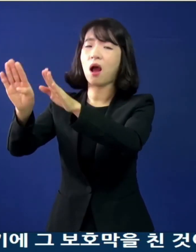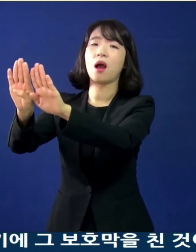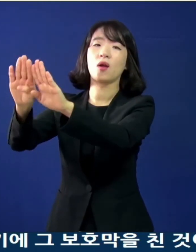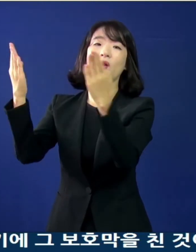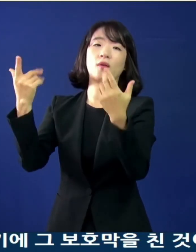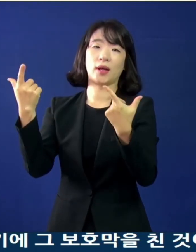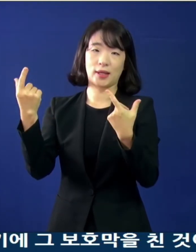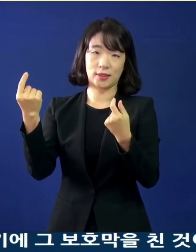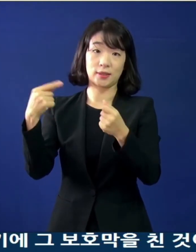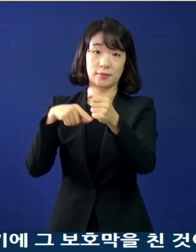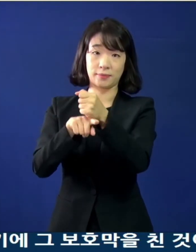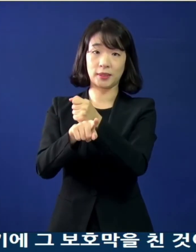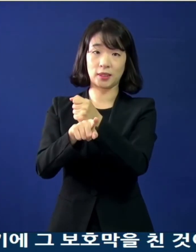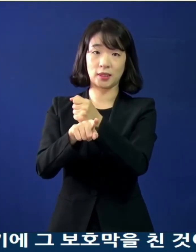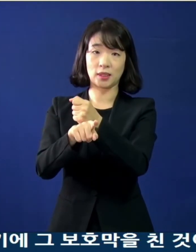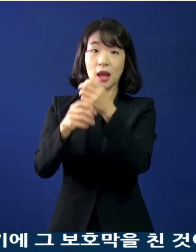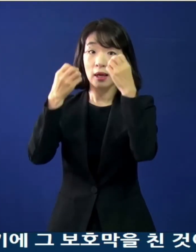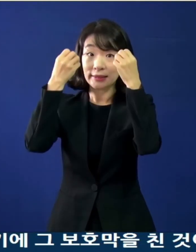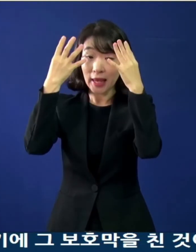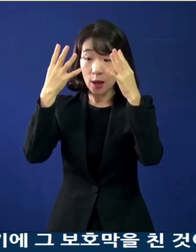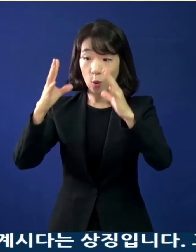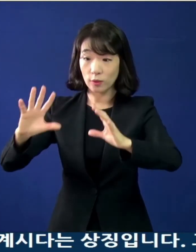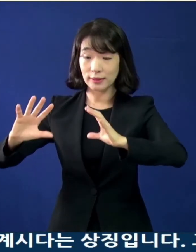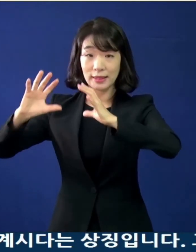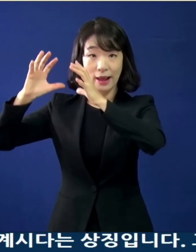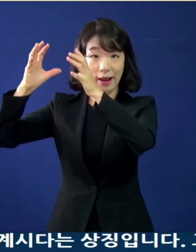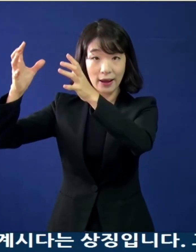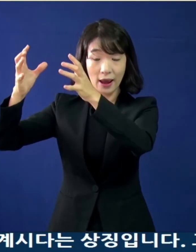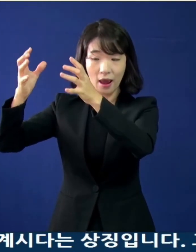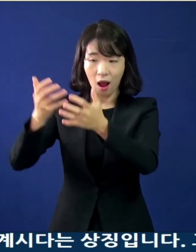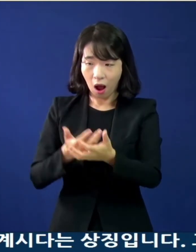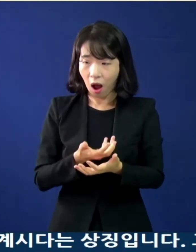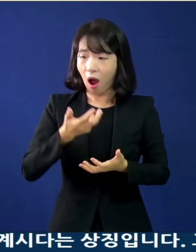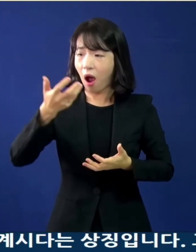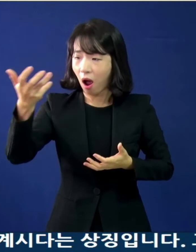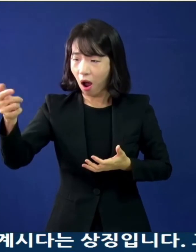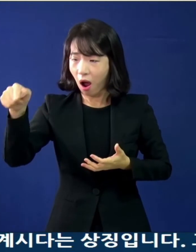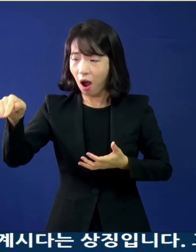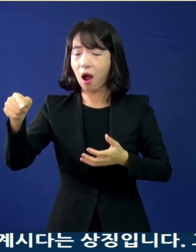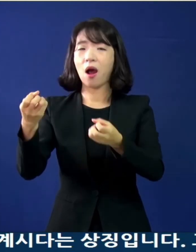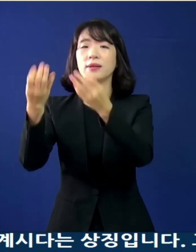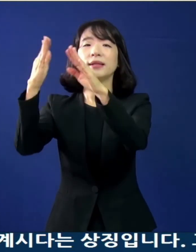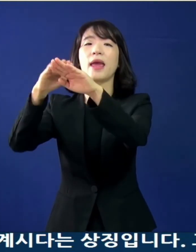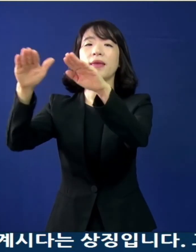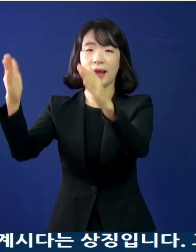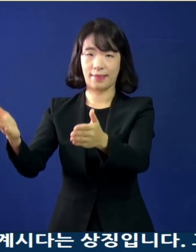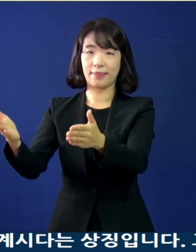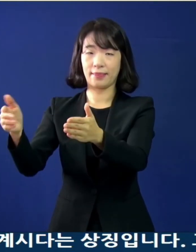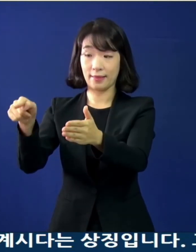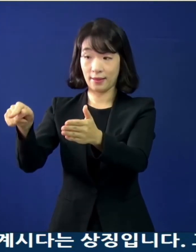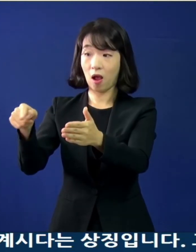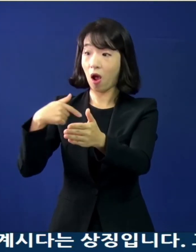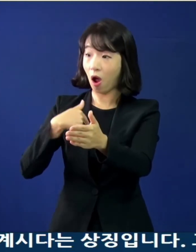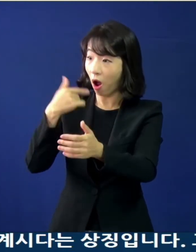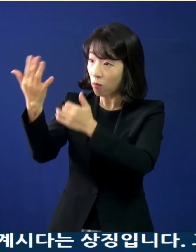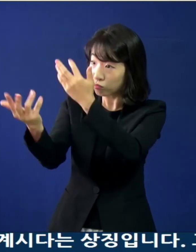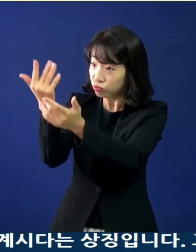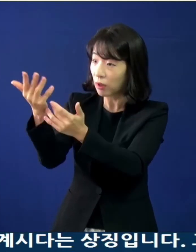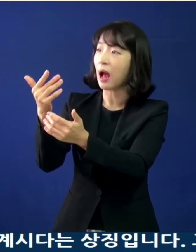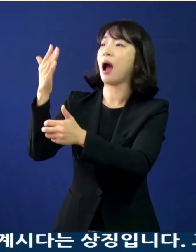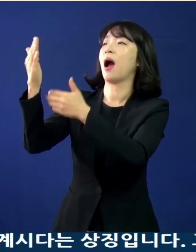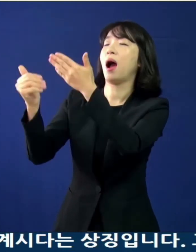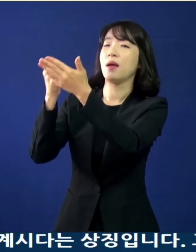거죠. 새로운 세계로 진입하는 그 장소가 제단이니까 이 제단에 하나님의